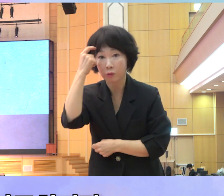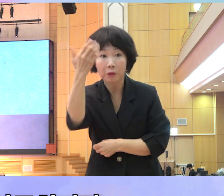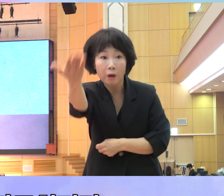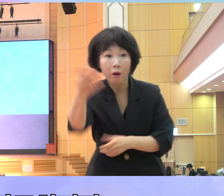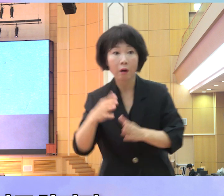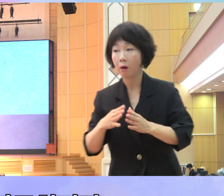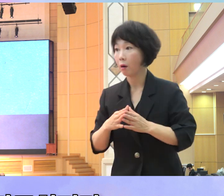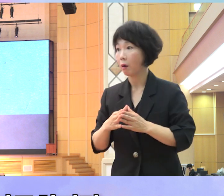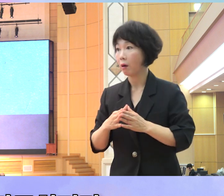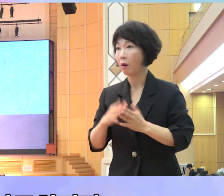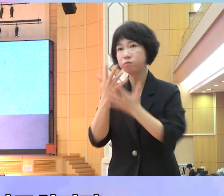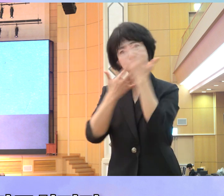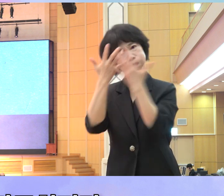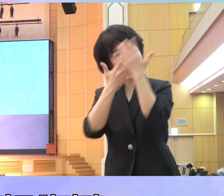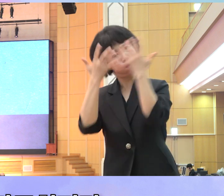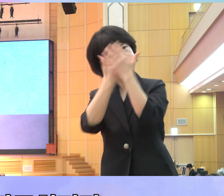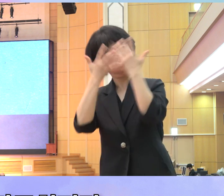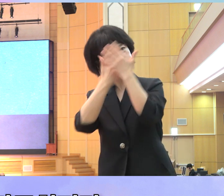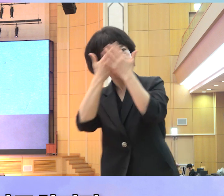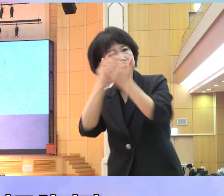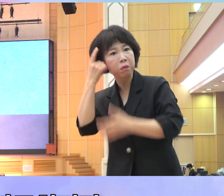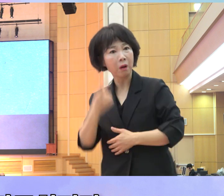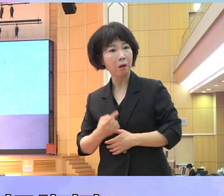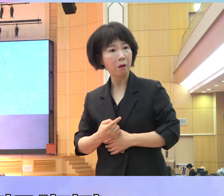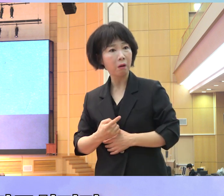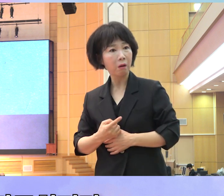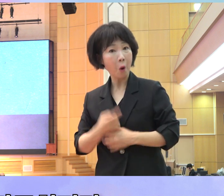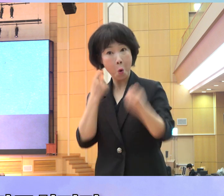이거는 우리가 확실하게 대답을 할 수 있어야 돼요.